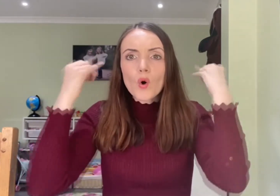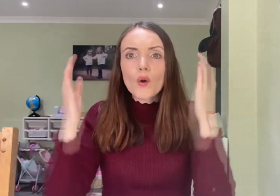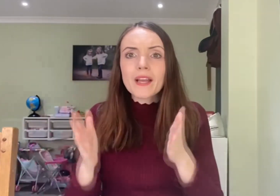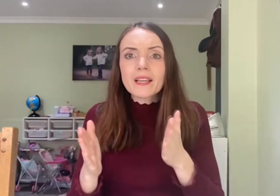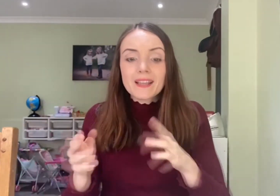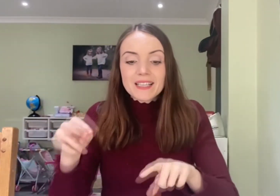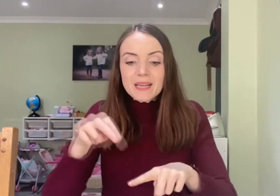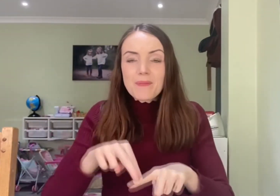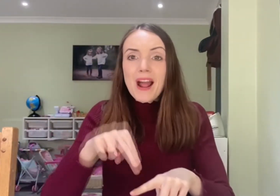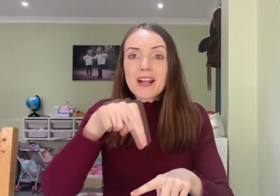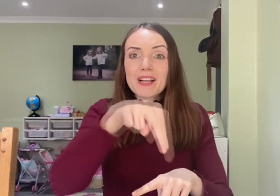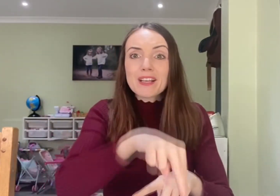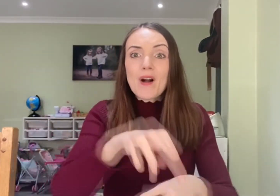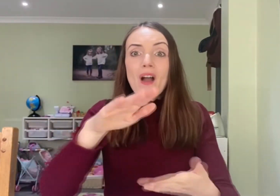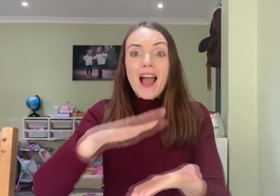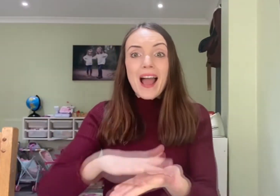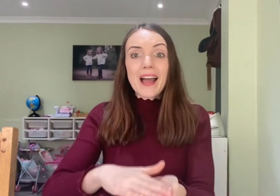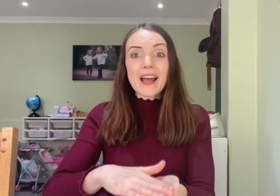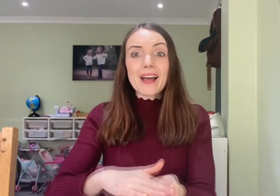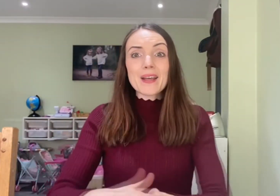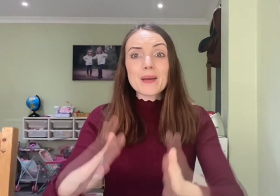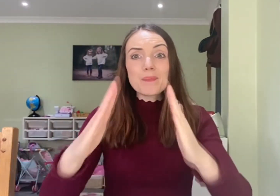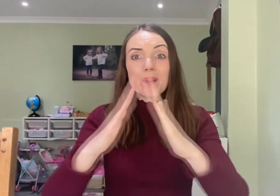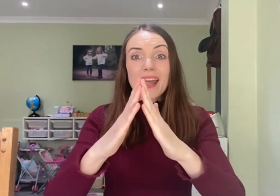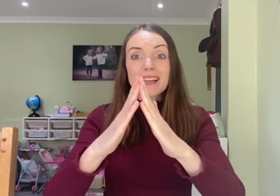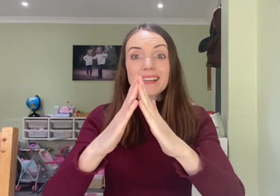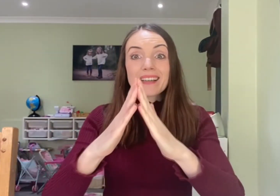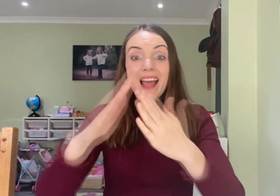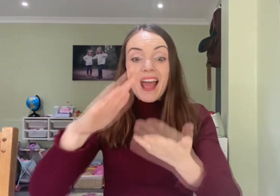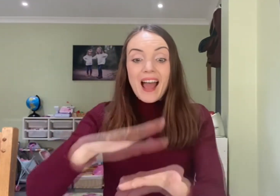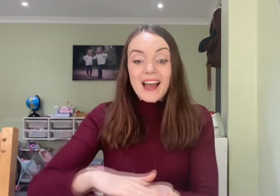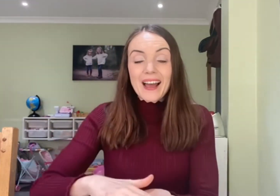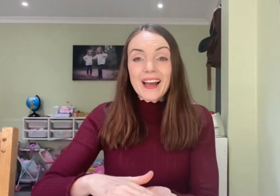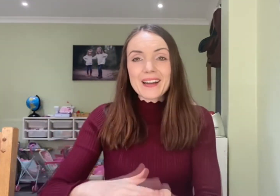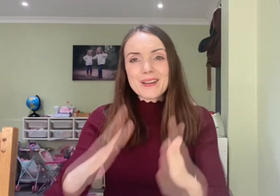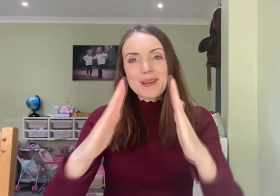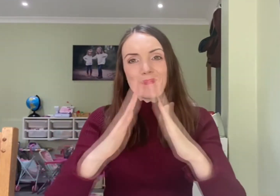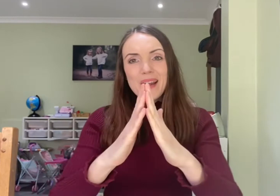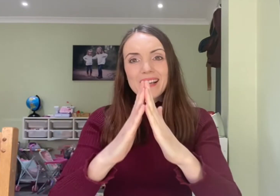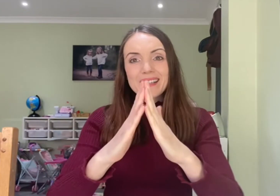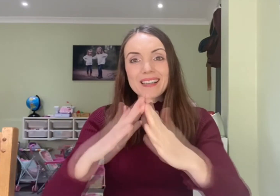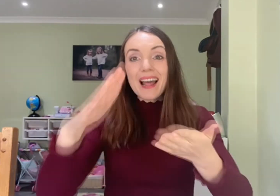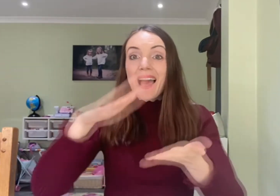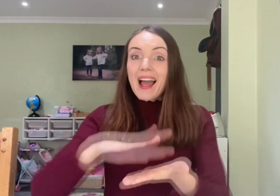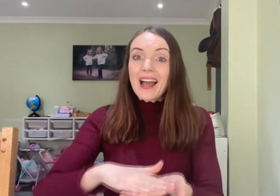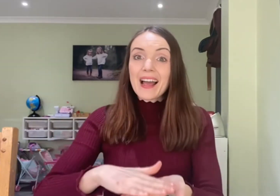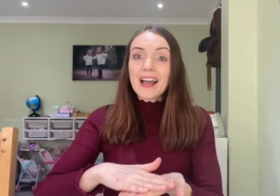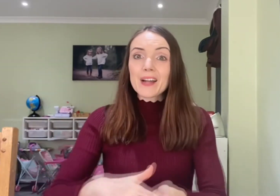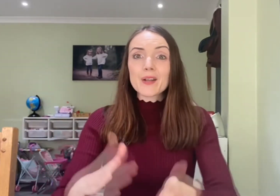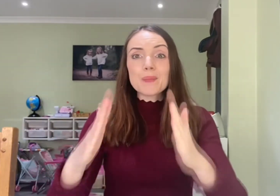Oen sy'n prancio ar y bryn, ar y bryn, ar y